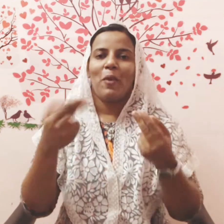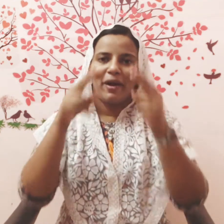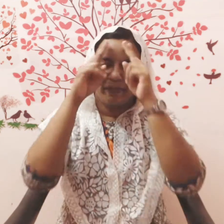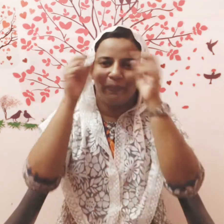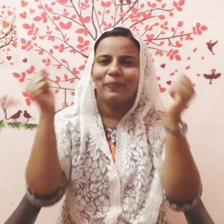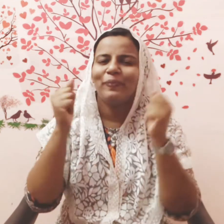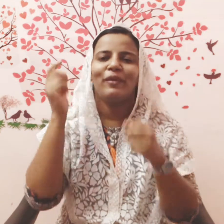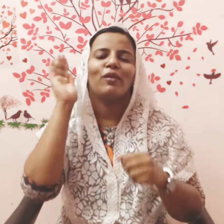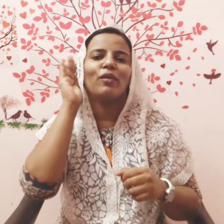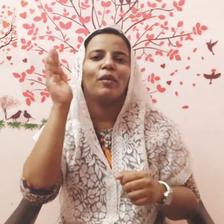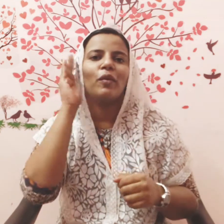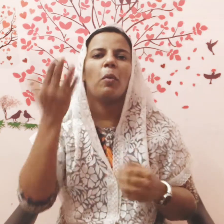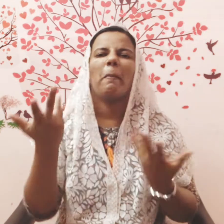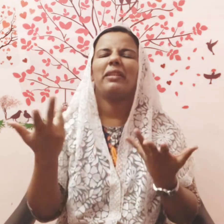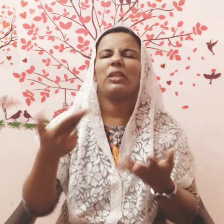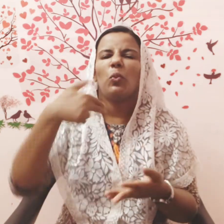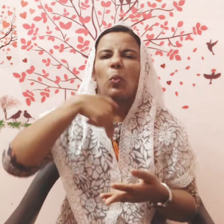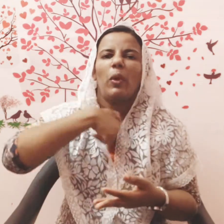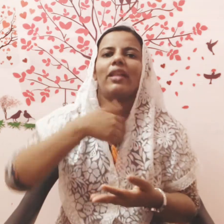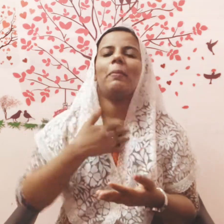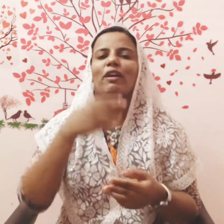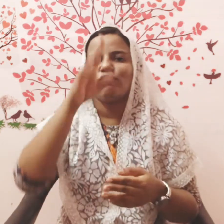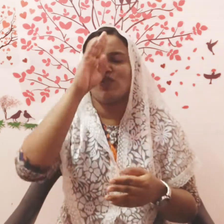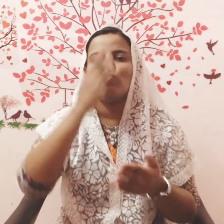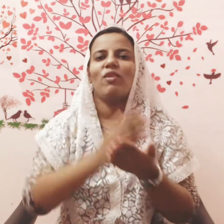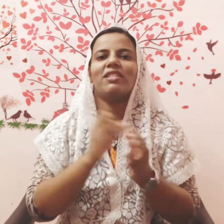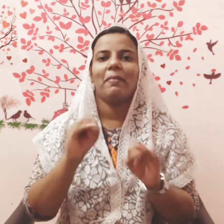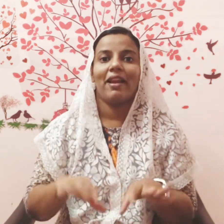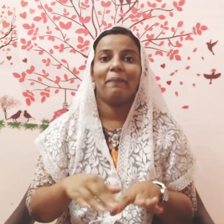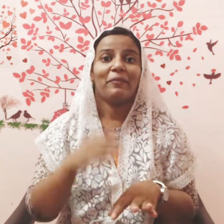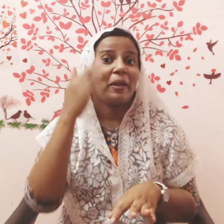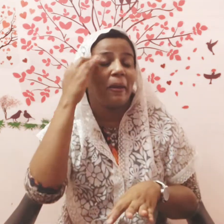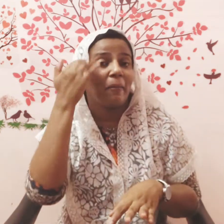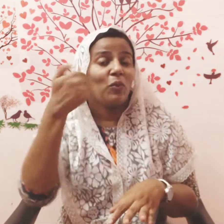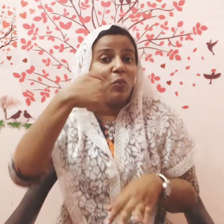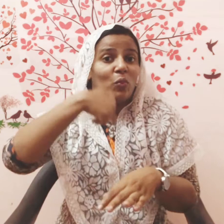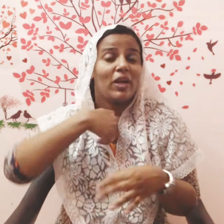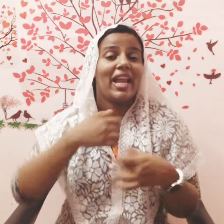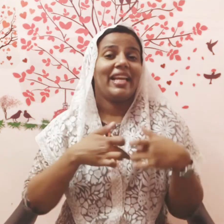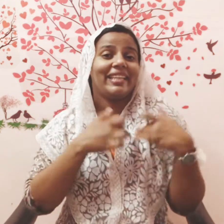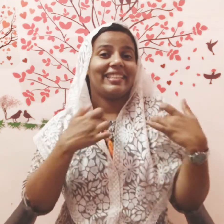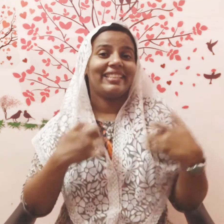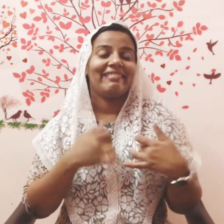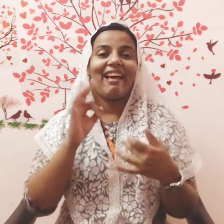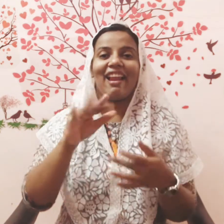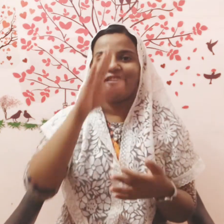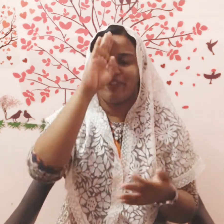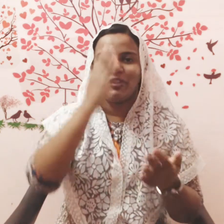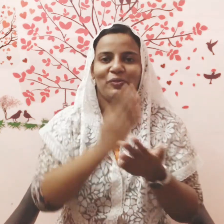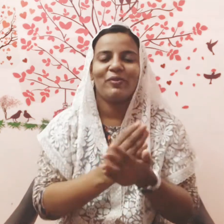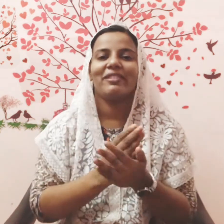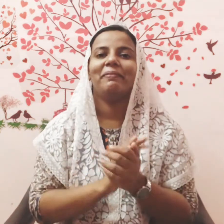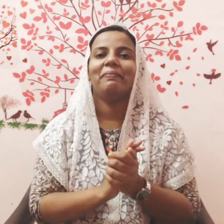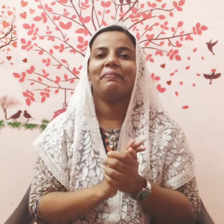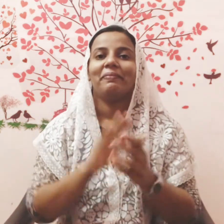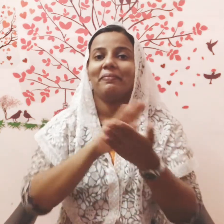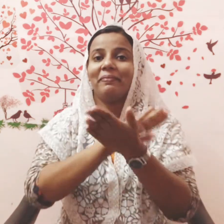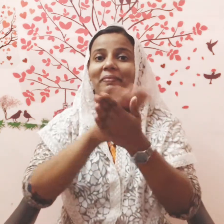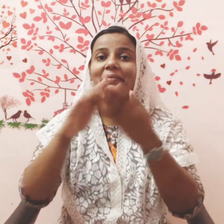പലരുടെയും ആശ്വാസങ്ങൾ കേട്ടു, പക്ഷെ നമ്മൾ ആഴമായിട്ട് വിശ്വസിക്കത്തില്ല. അവൾ ഹൃദയപൂർവ്വം യേശുവിനെ വിശ്വസിച്ചു. അതാ മർക്കോസിൻ്റെ